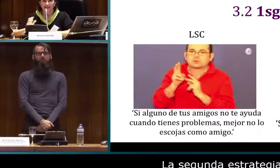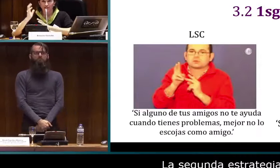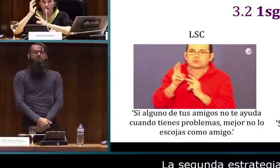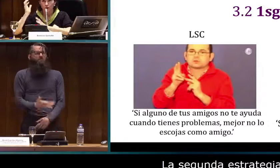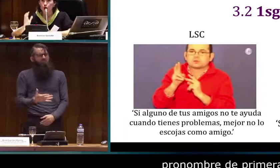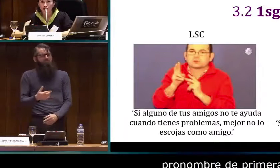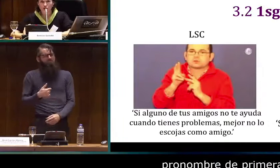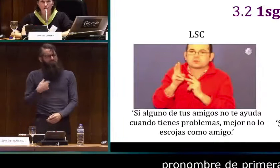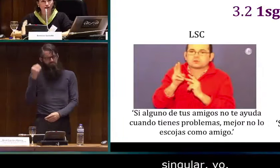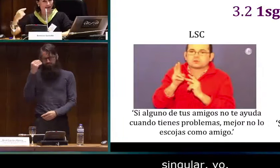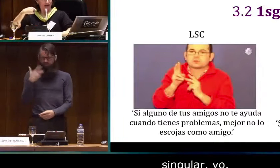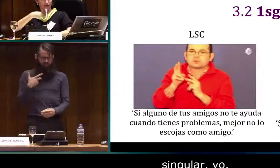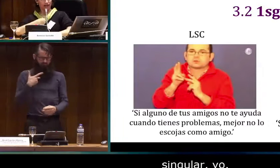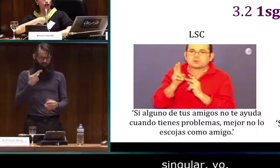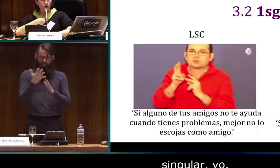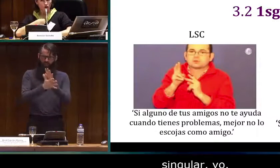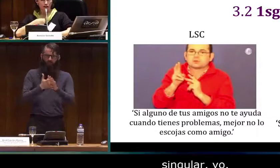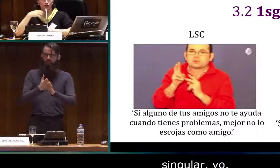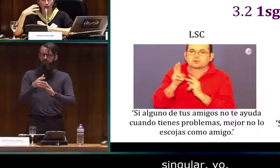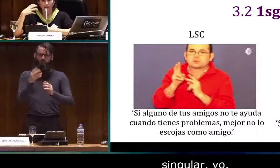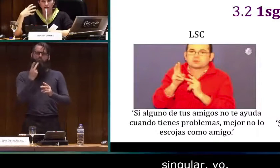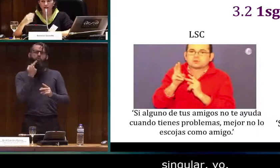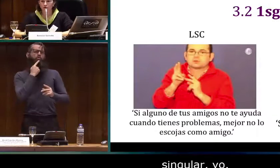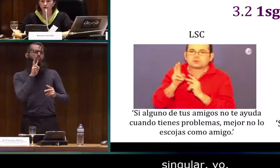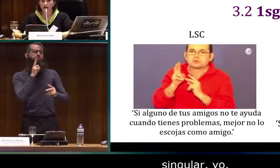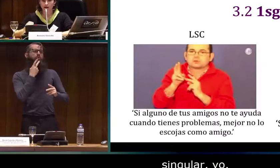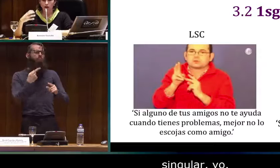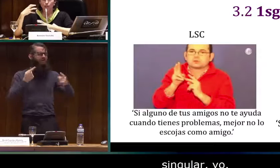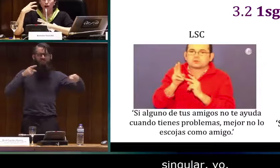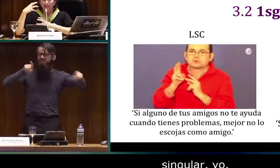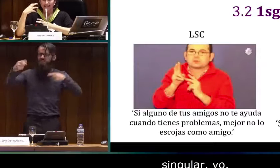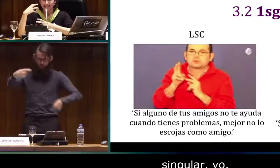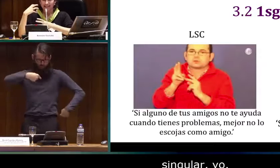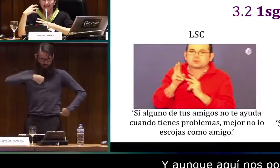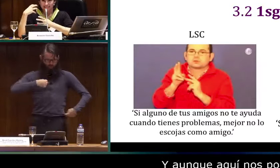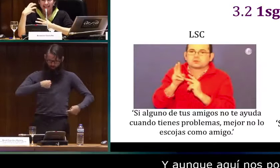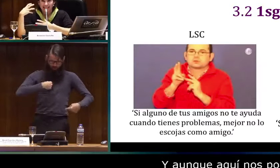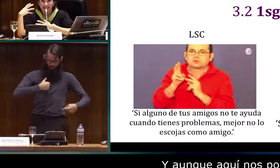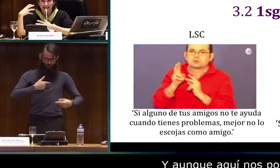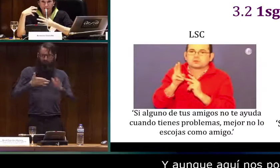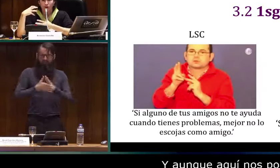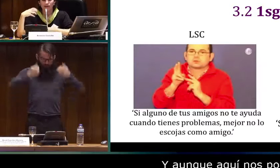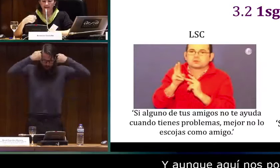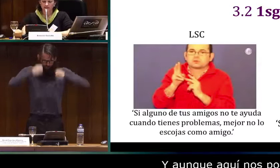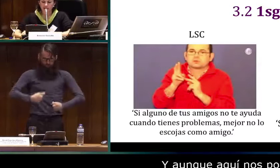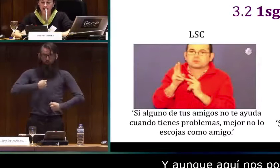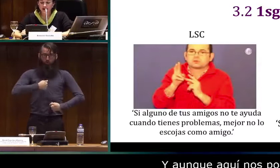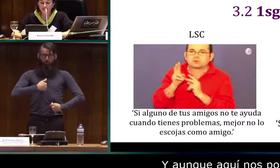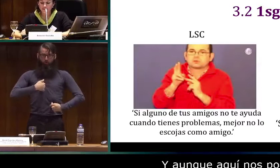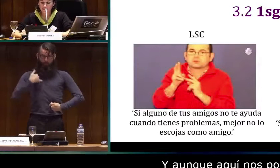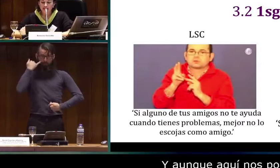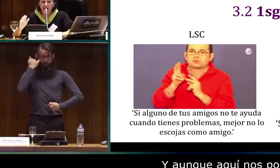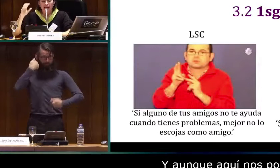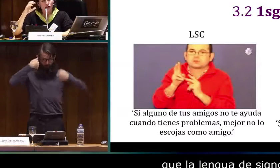tiene este efecto icónico, ¿no?, y que al elegir el yo esto ya tiene una lectura puramente deíctica y puramente